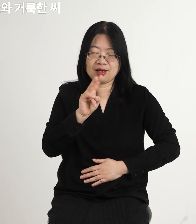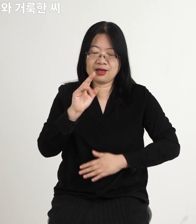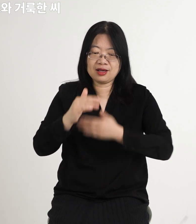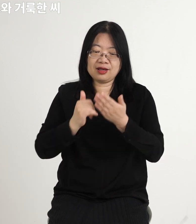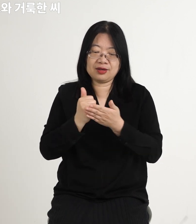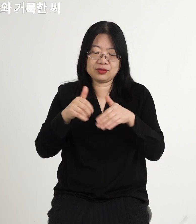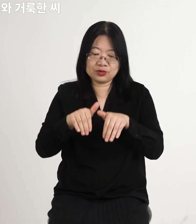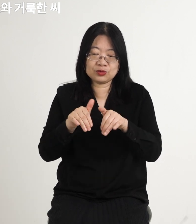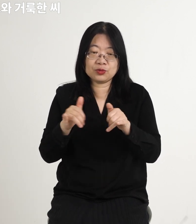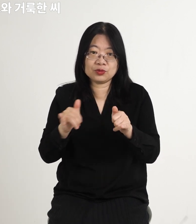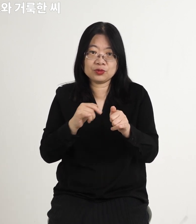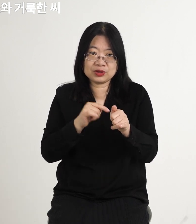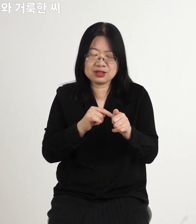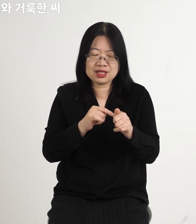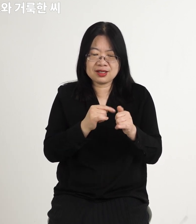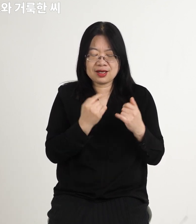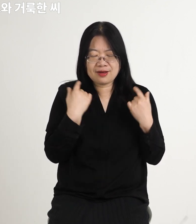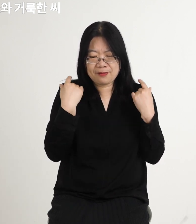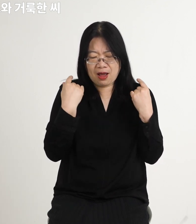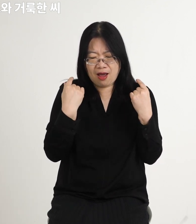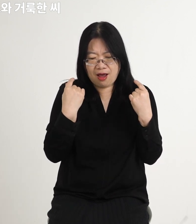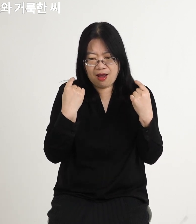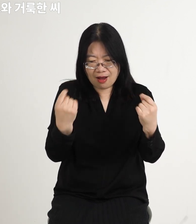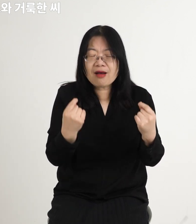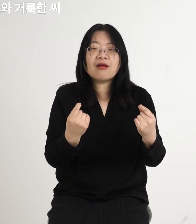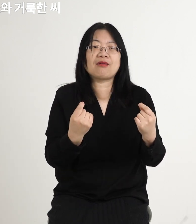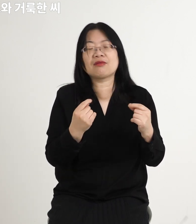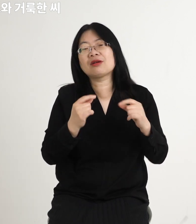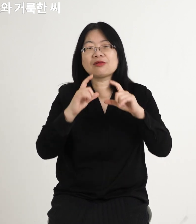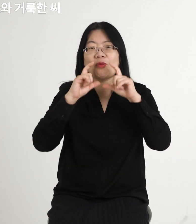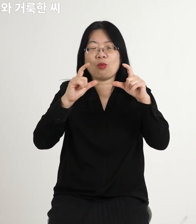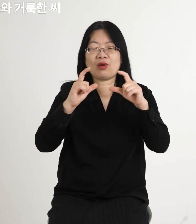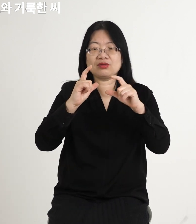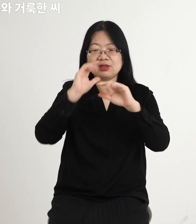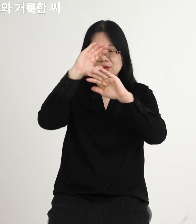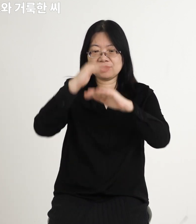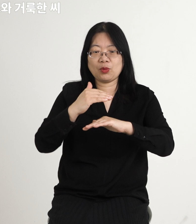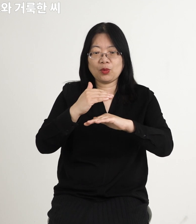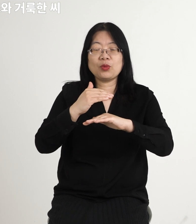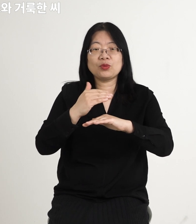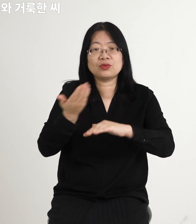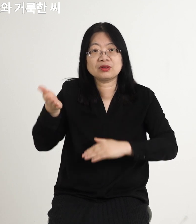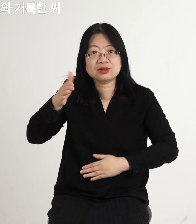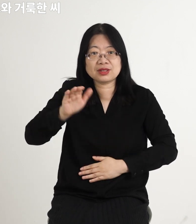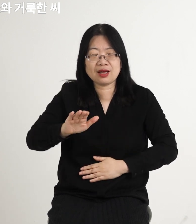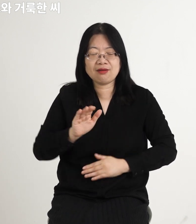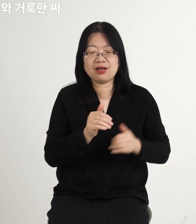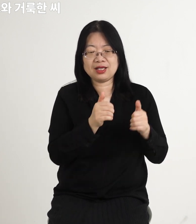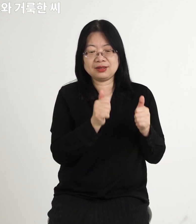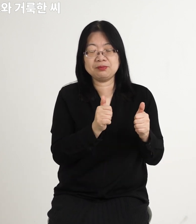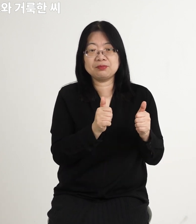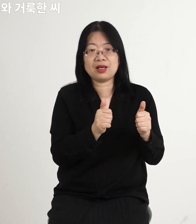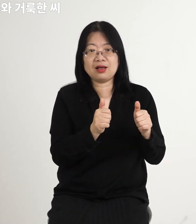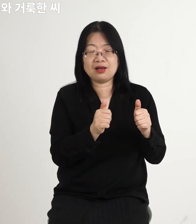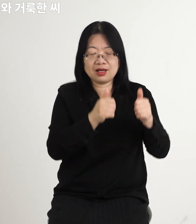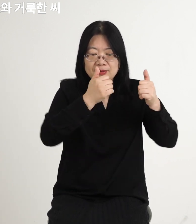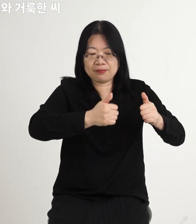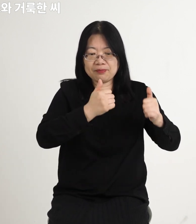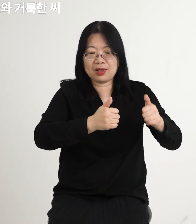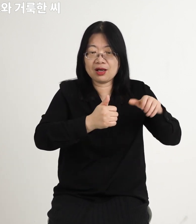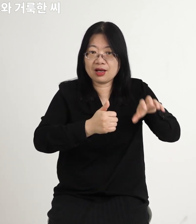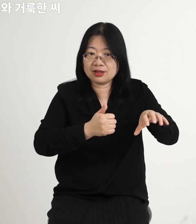일관되게 선포하는 메시지의 패턴인데 심판에서 구원으로 가기까지 하나님은